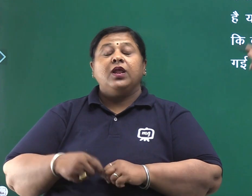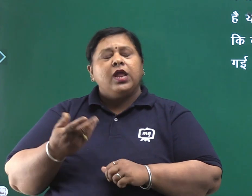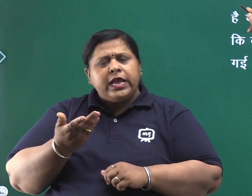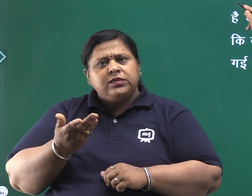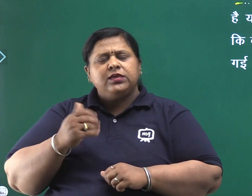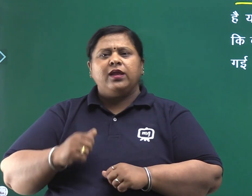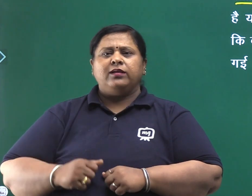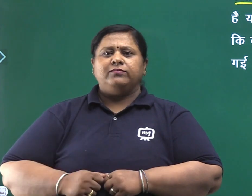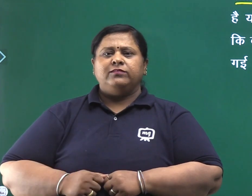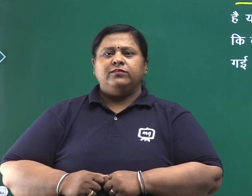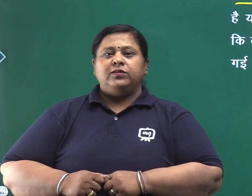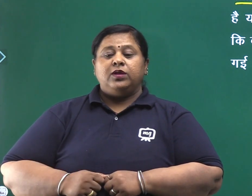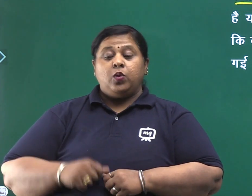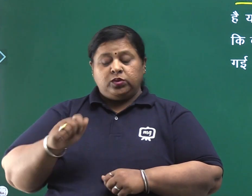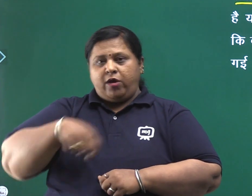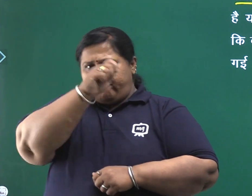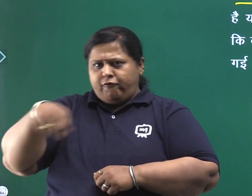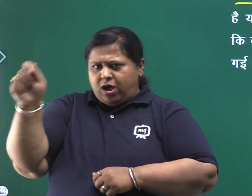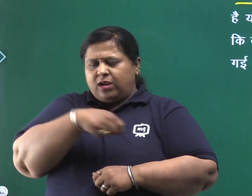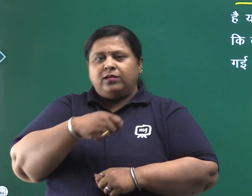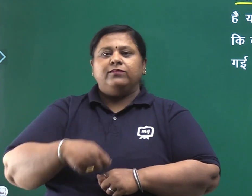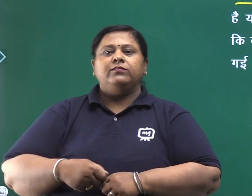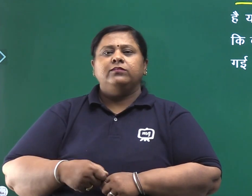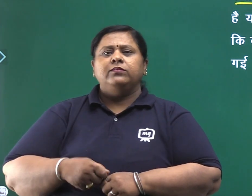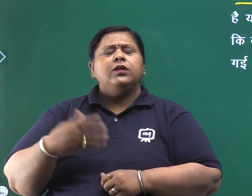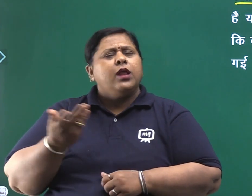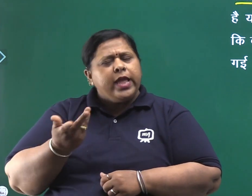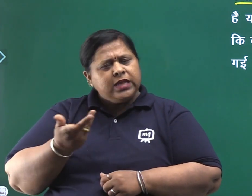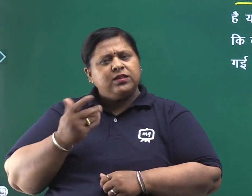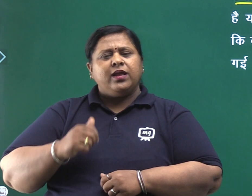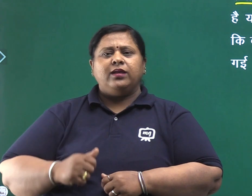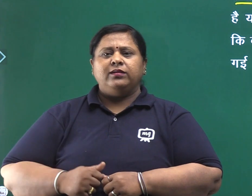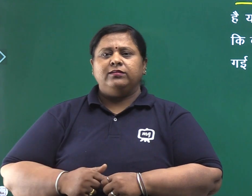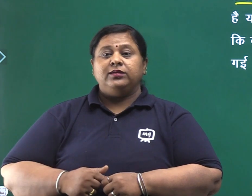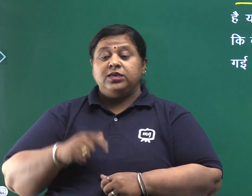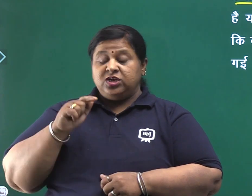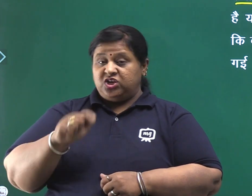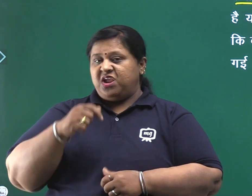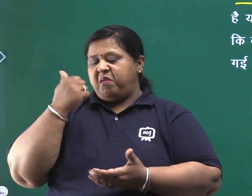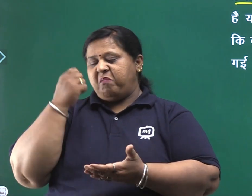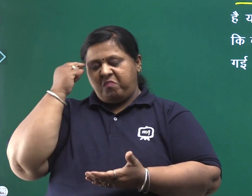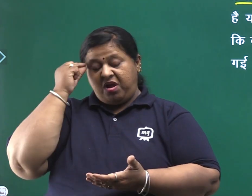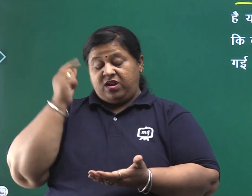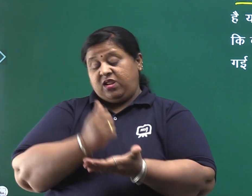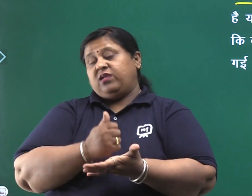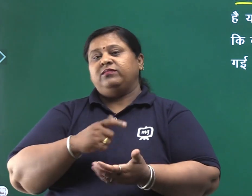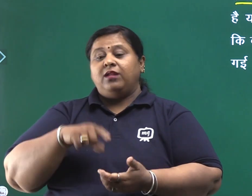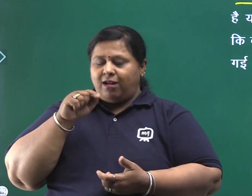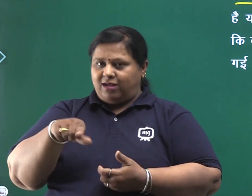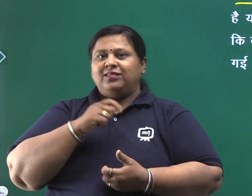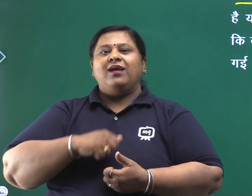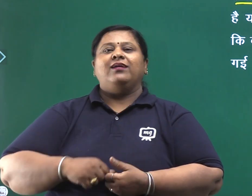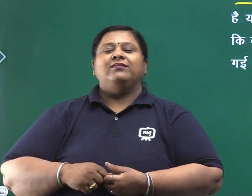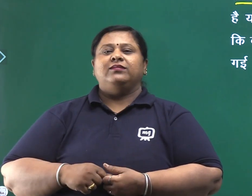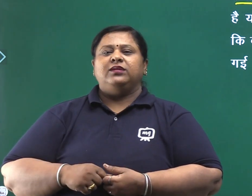कैसी है, उसका वार कैसा है, यह मायने रखता